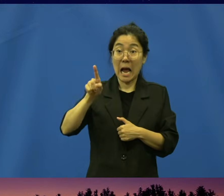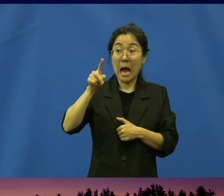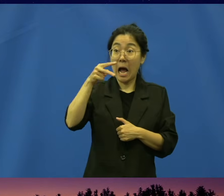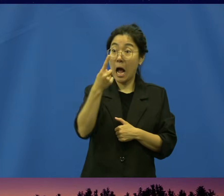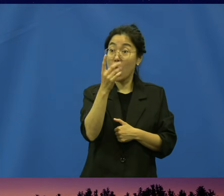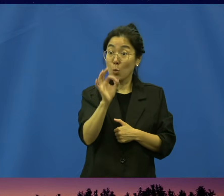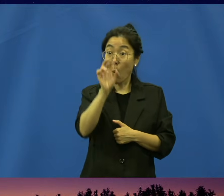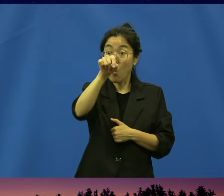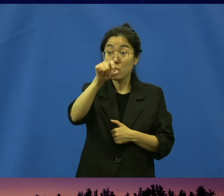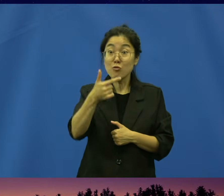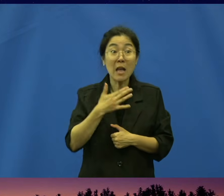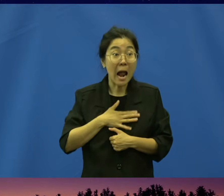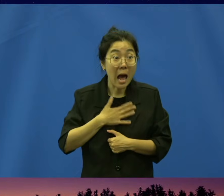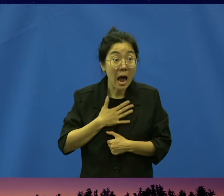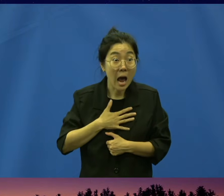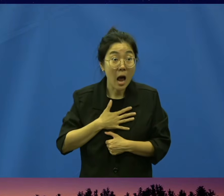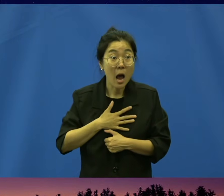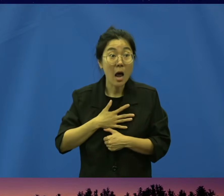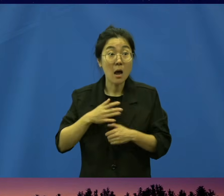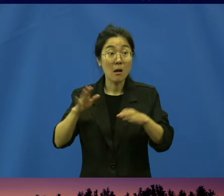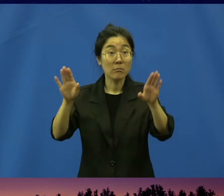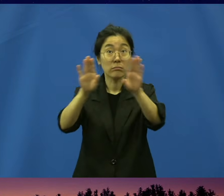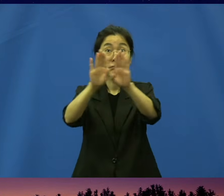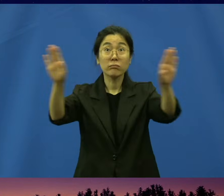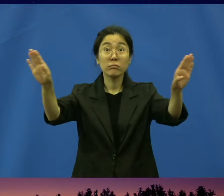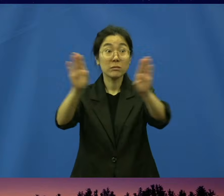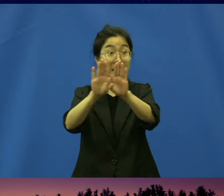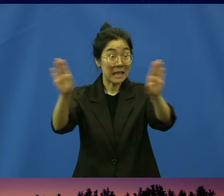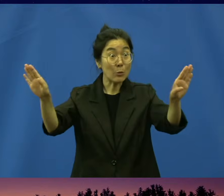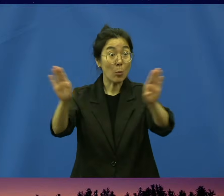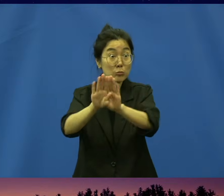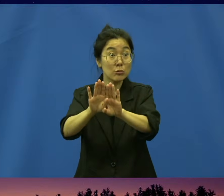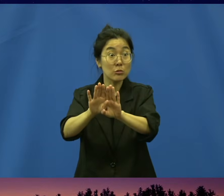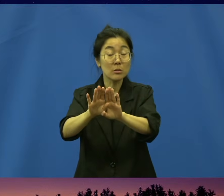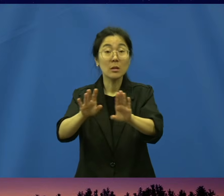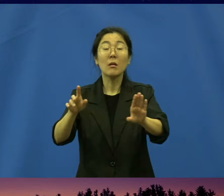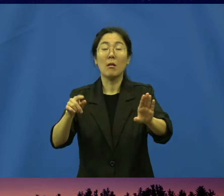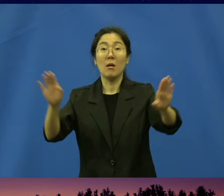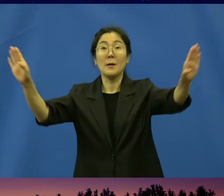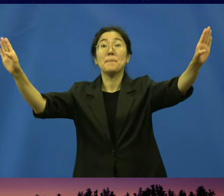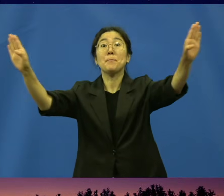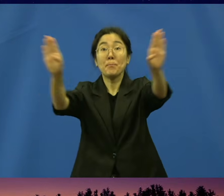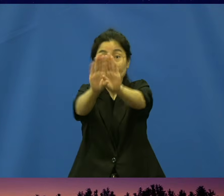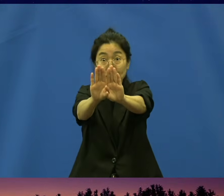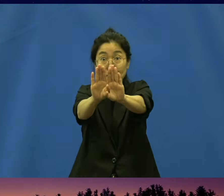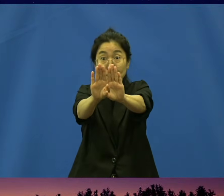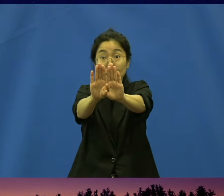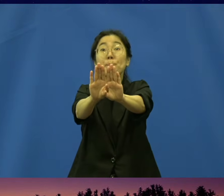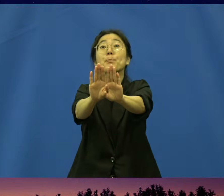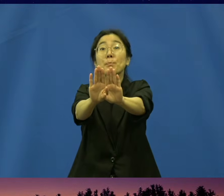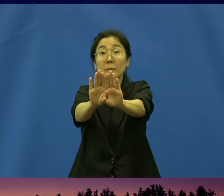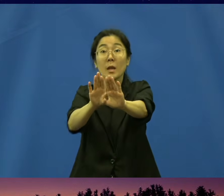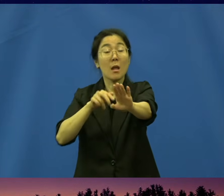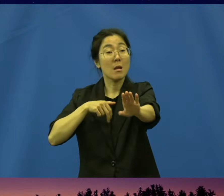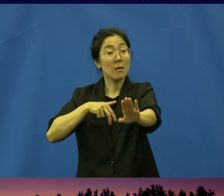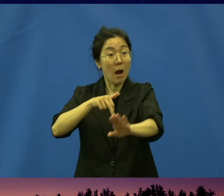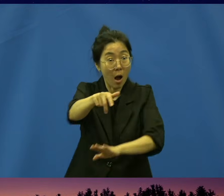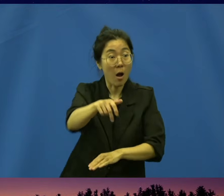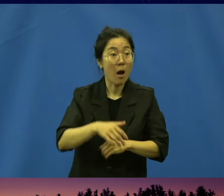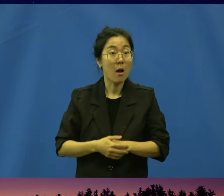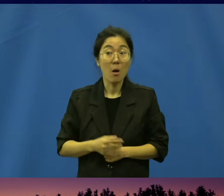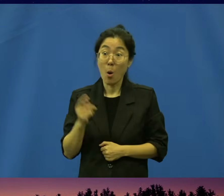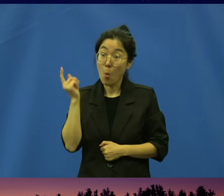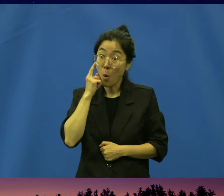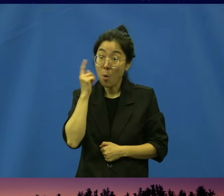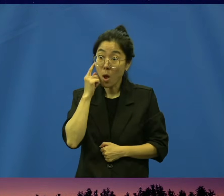닫힌 줄 알고도 언젠가 열릴 것으로 믿고 열릴 것으로 알고 그 닫혀져